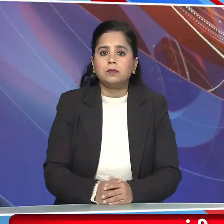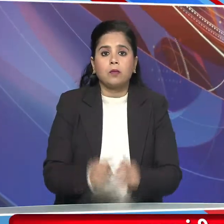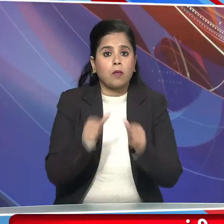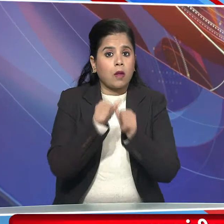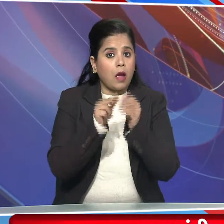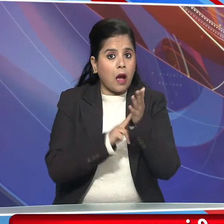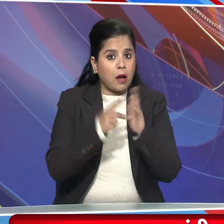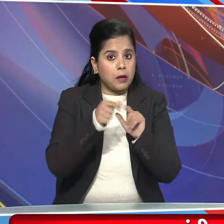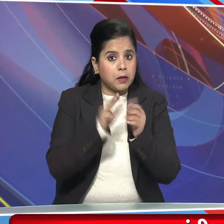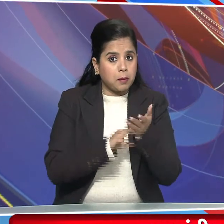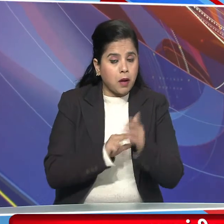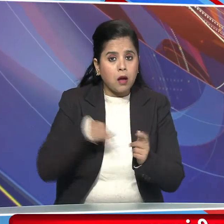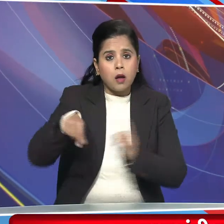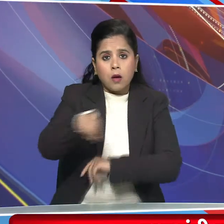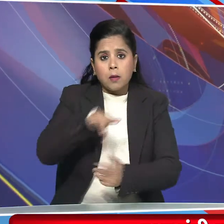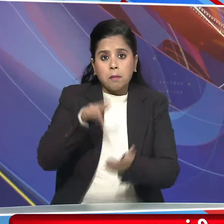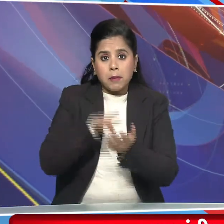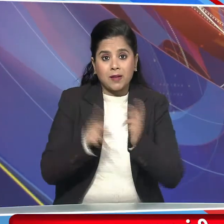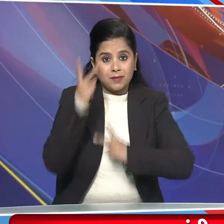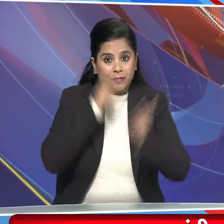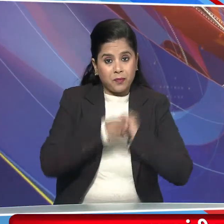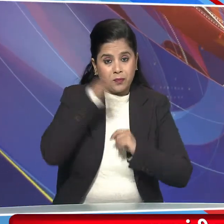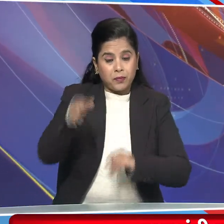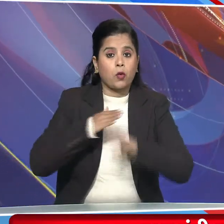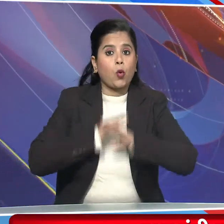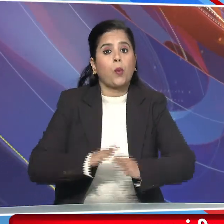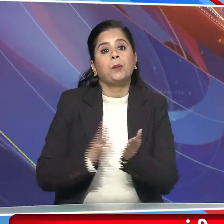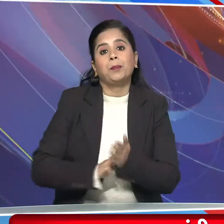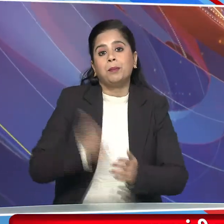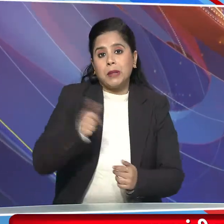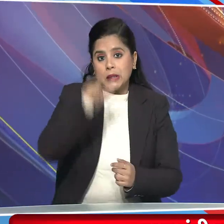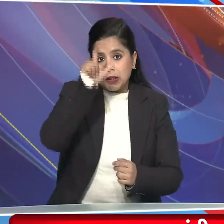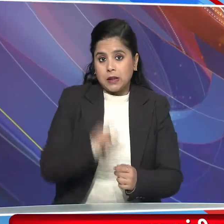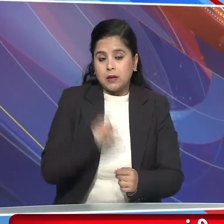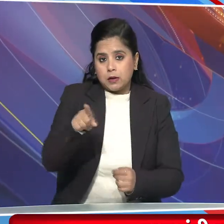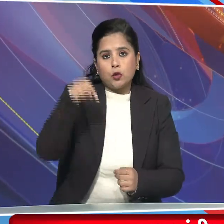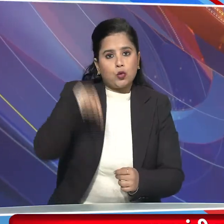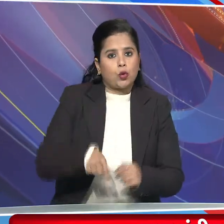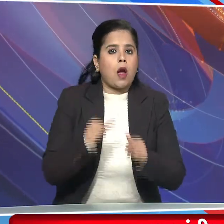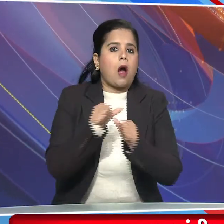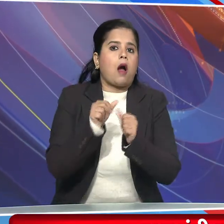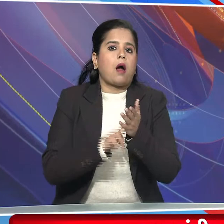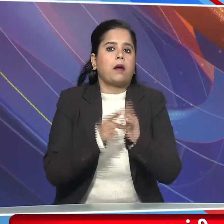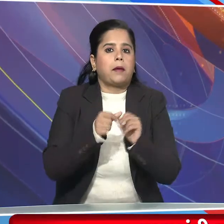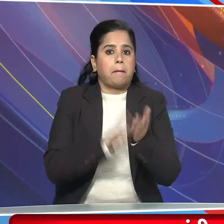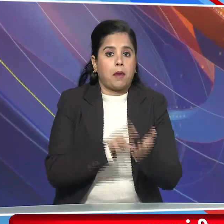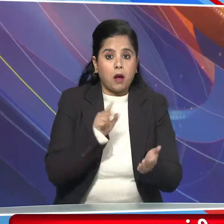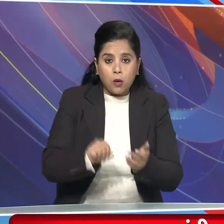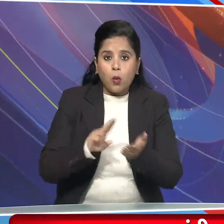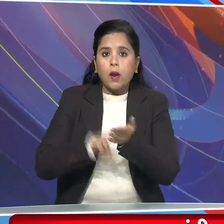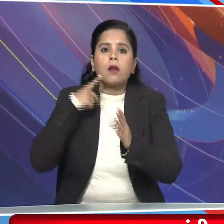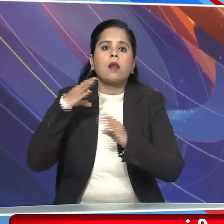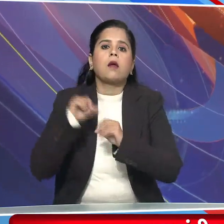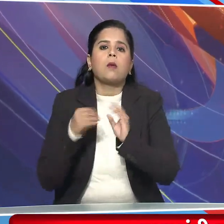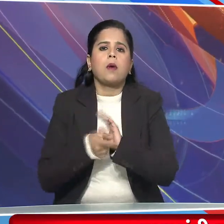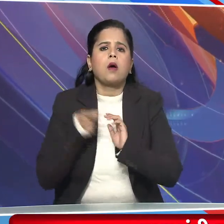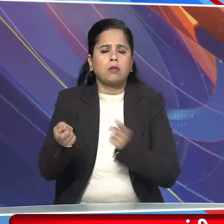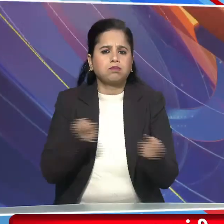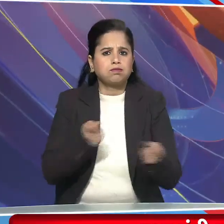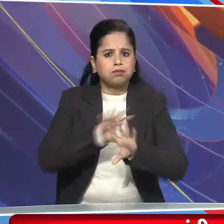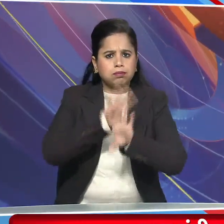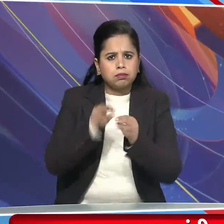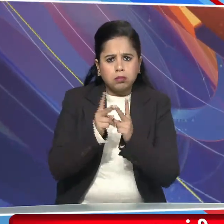अंडमान और निकोबार दीप समूह की यात्रा पर गए रक्षा मंत्री राजनाथ सिंह आज अंडमान और निकोबार कमान की परिचालन